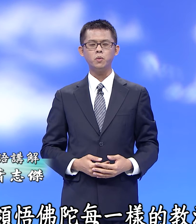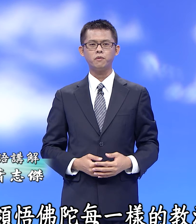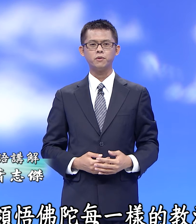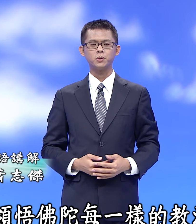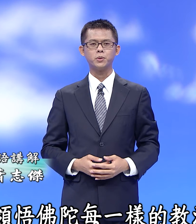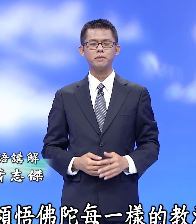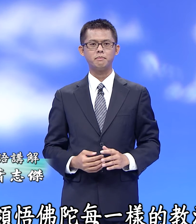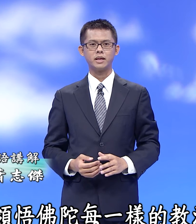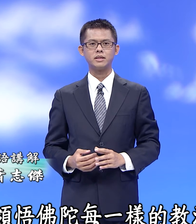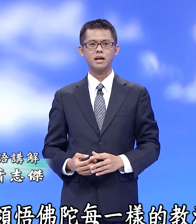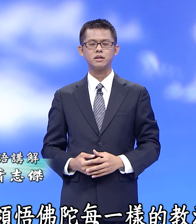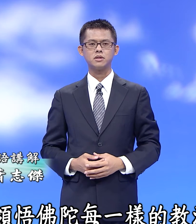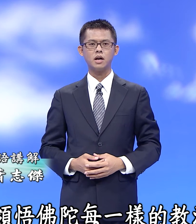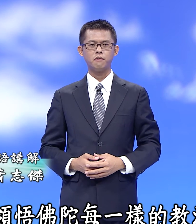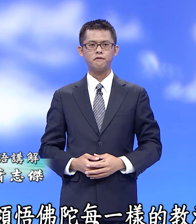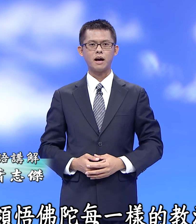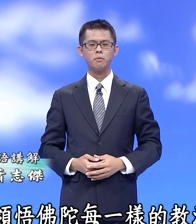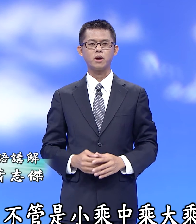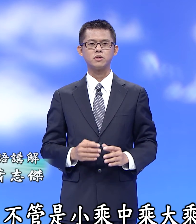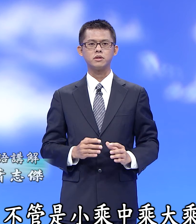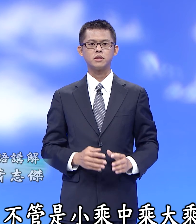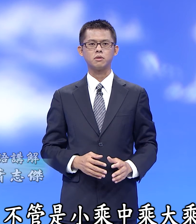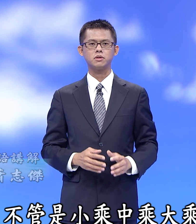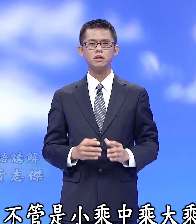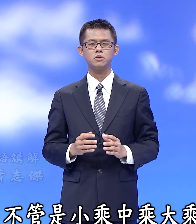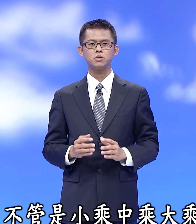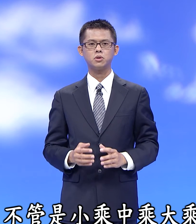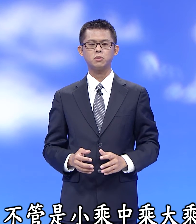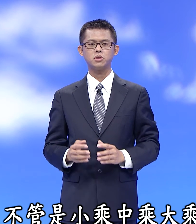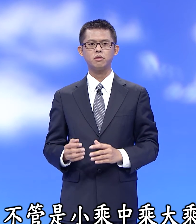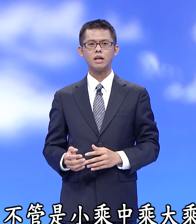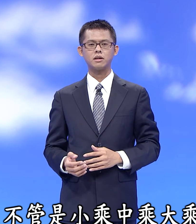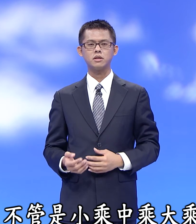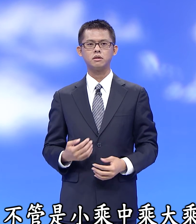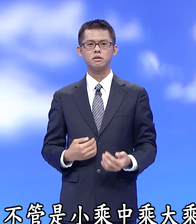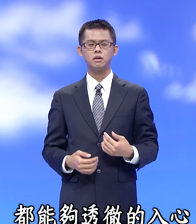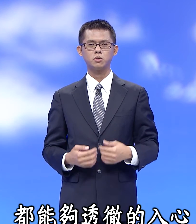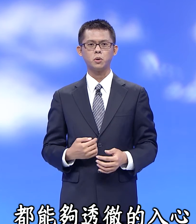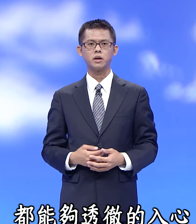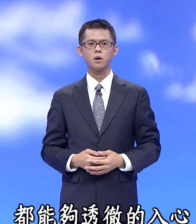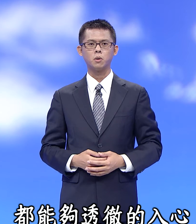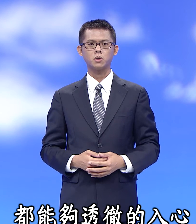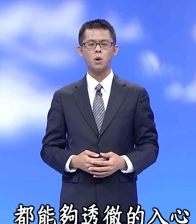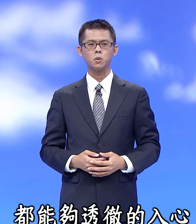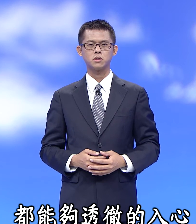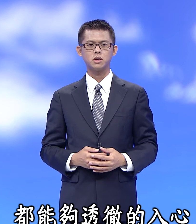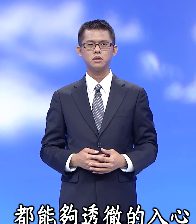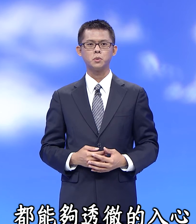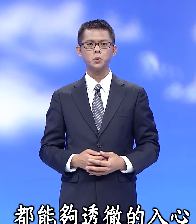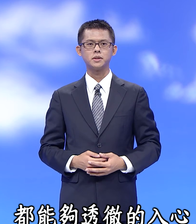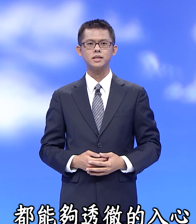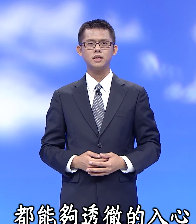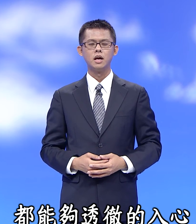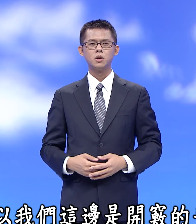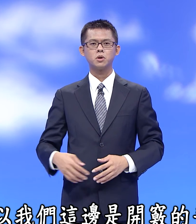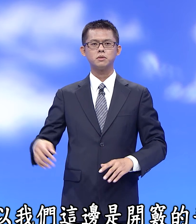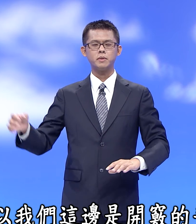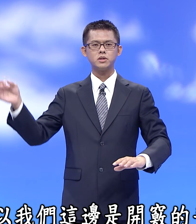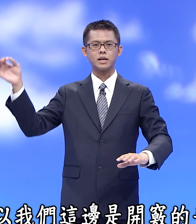佛陀每一样的教法，不管是小圣、中圣、大圣，都能够透彻的入心。所以我们这边是开